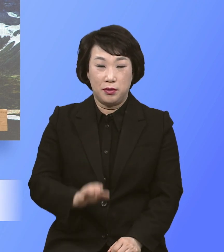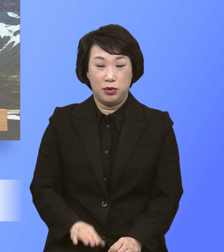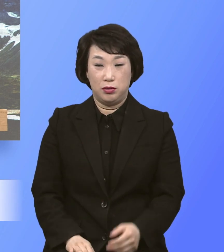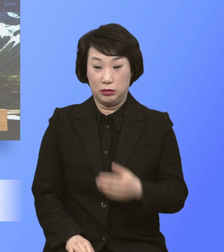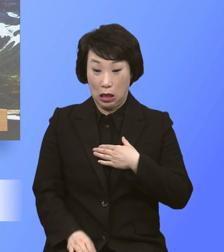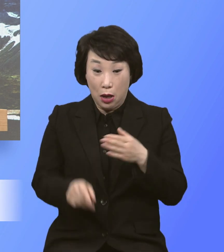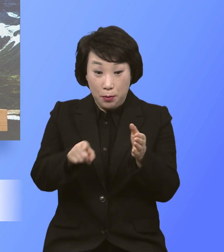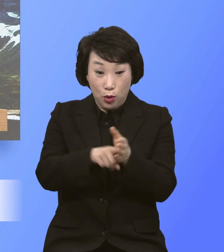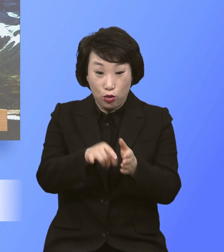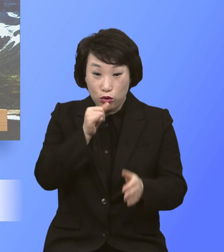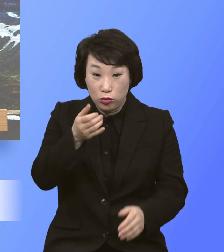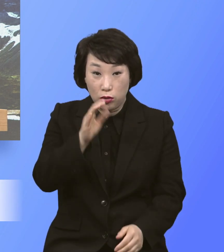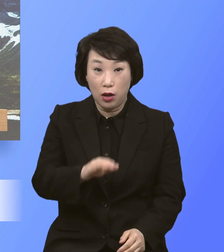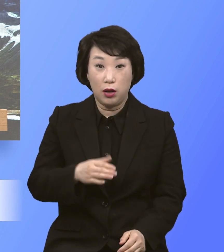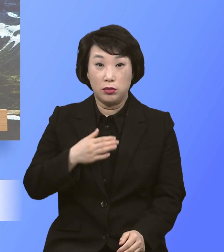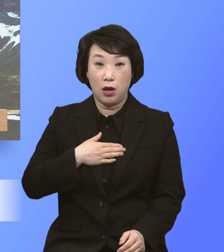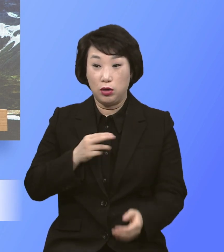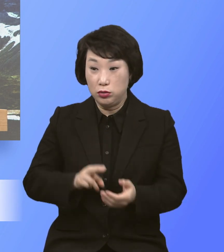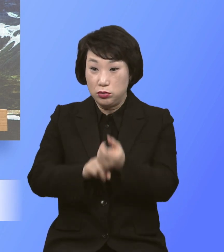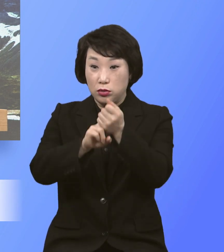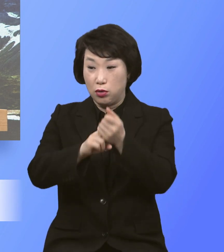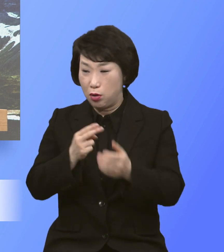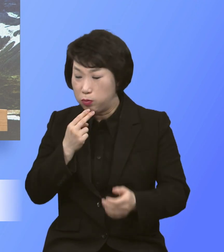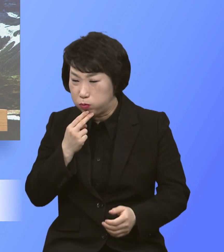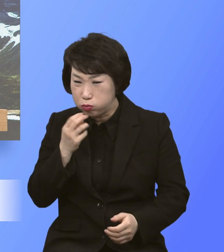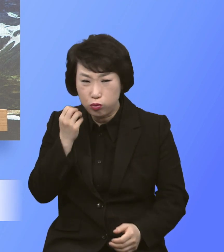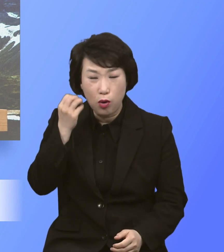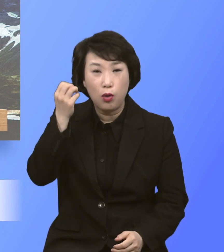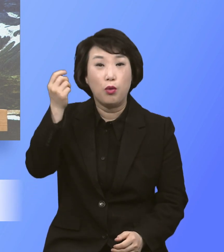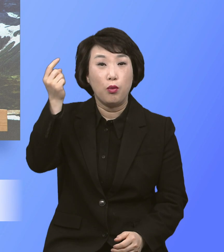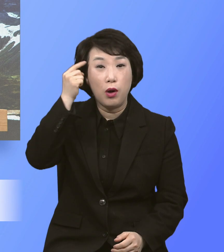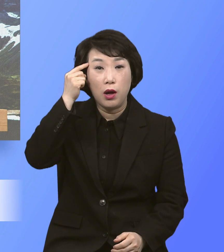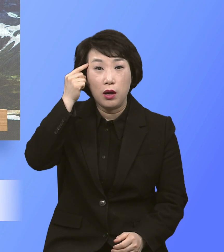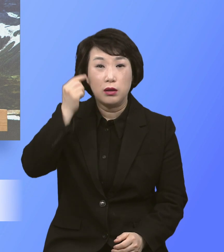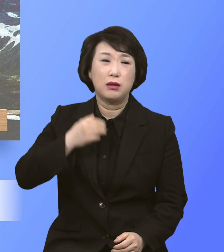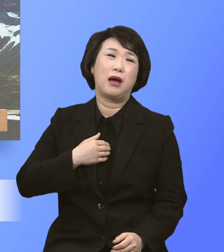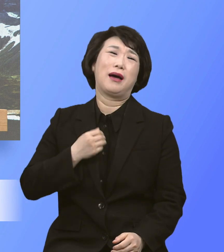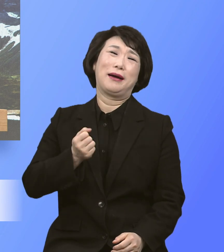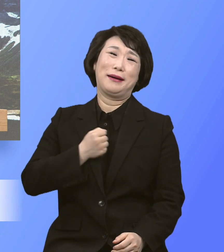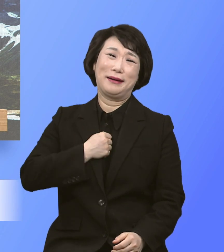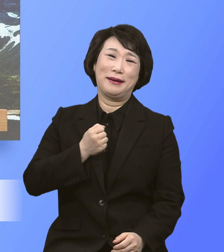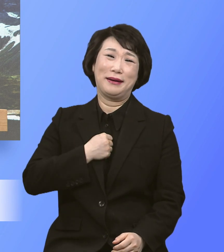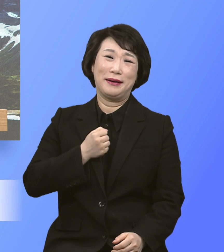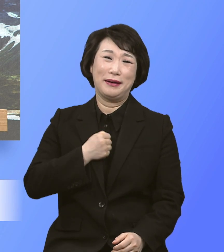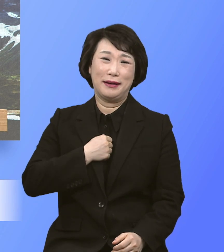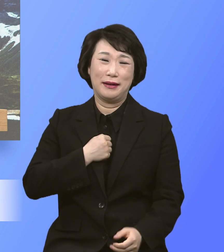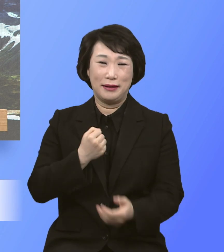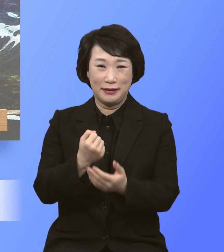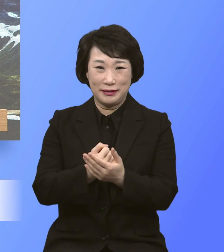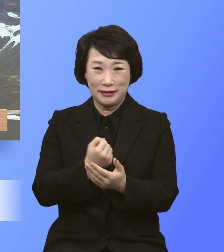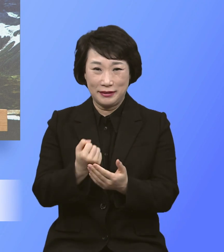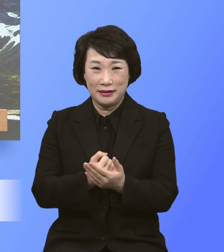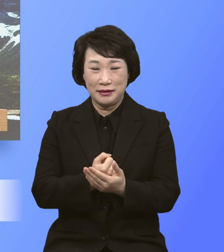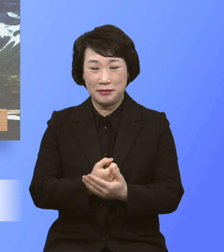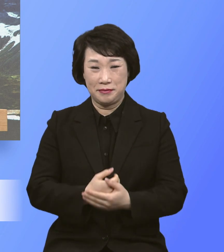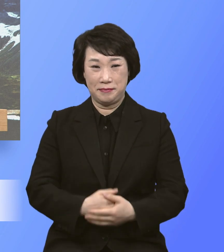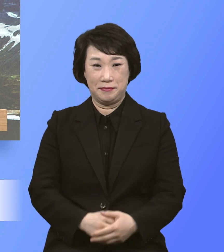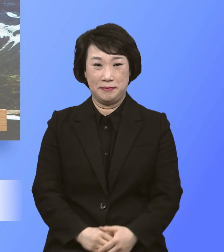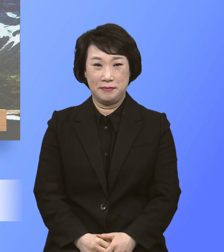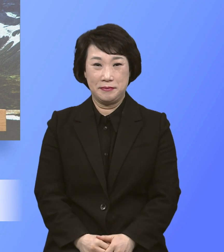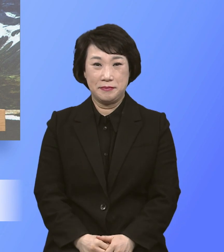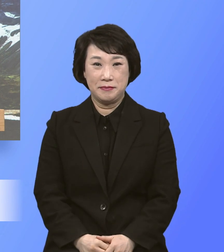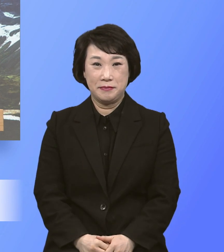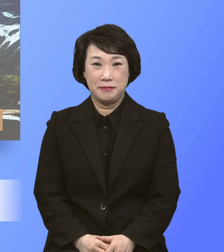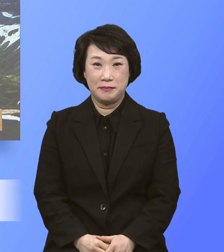내가 믿기는 믿는데 이적을 볼 수 없다면 참으로 안타까운 일이지 않느냐.